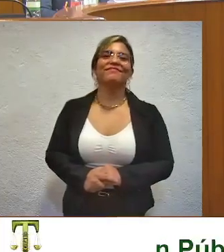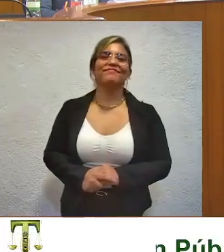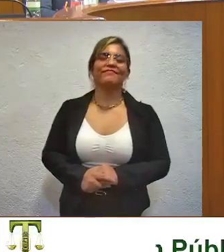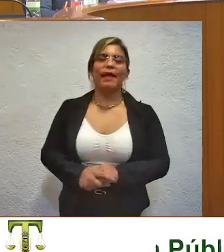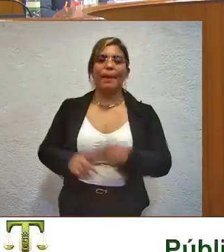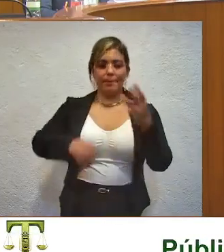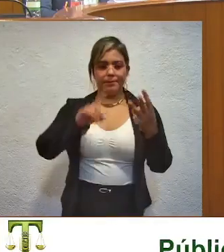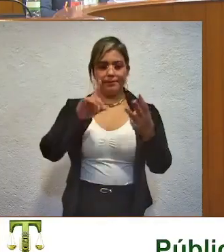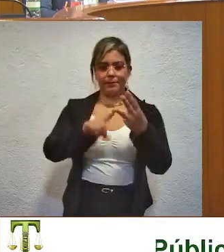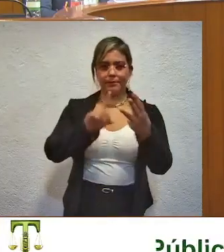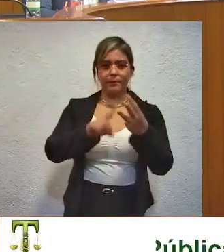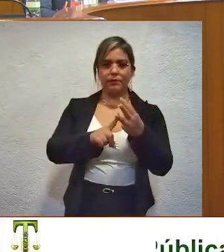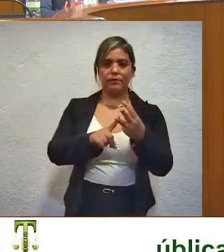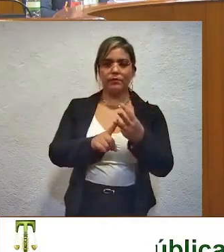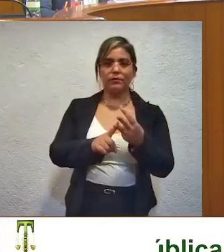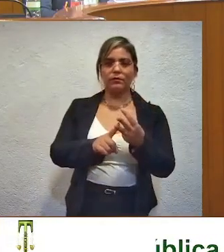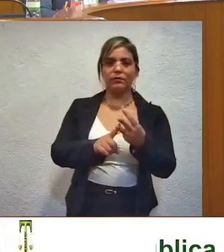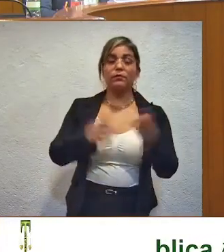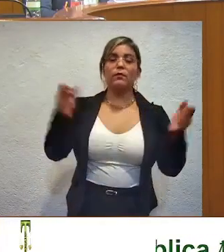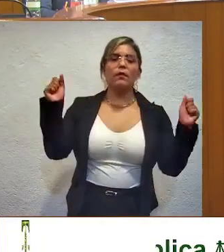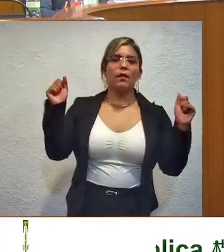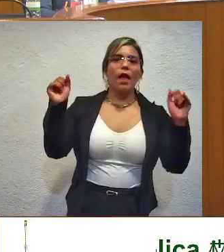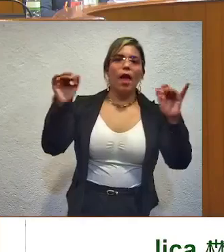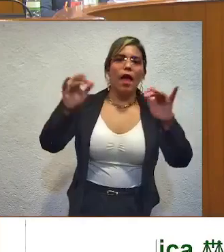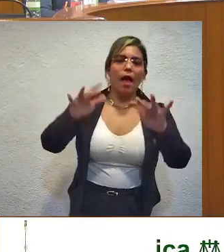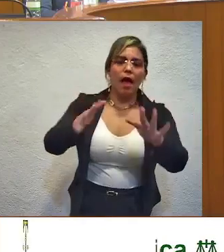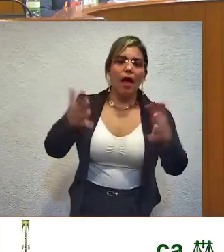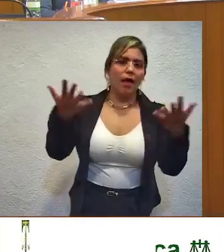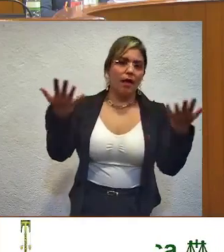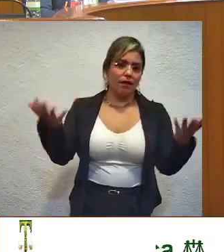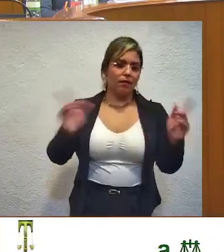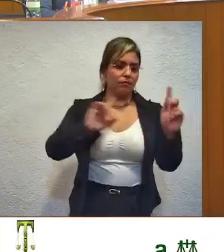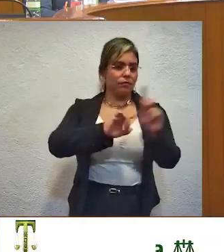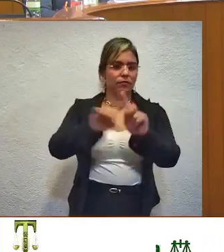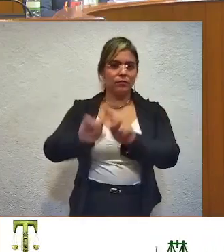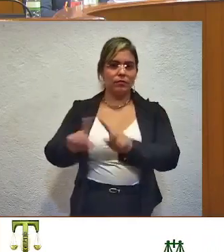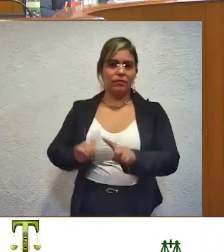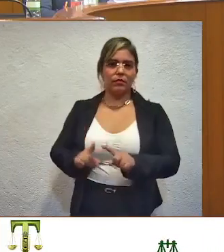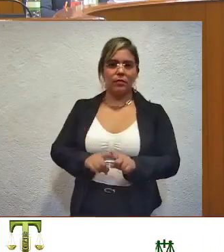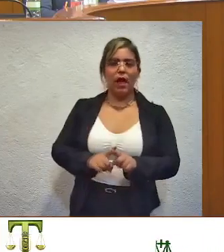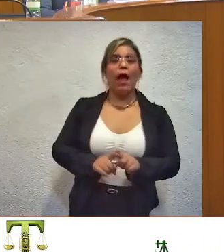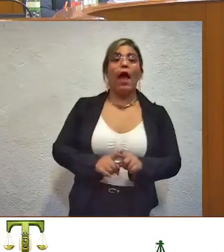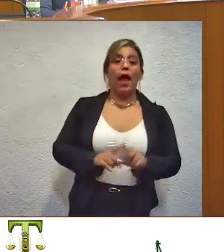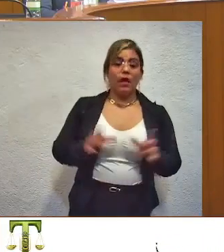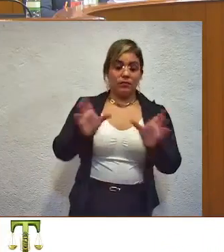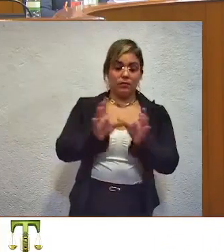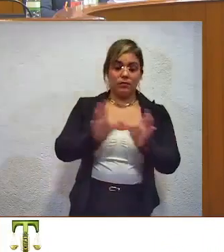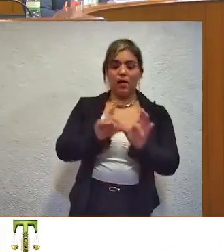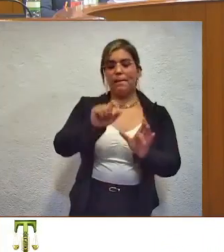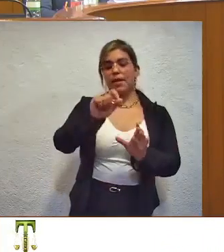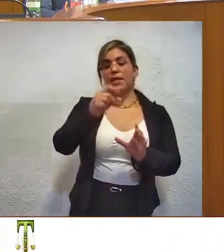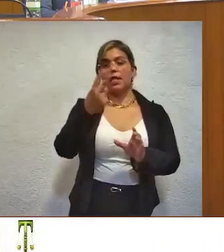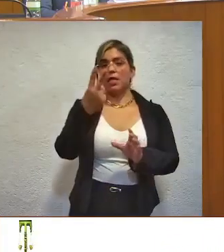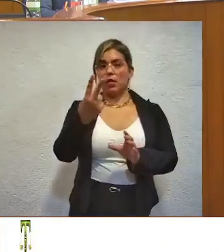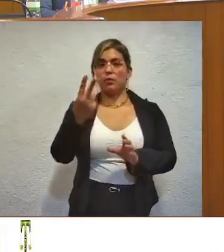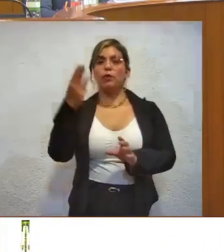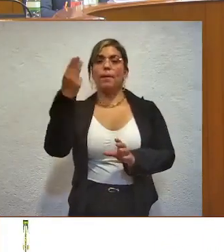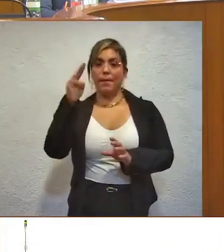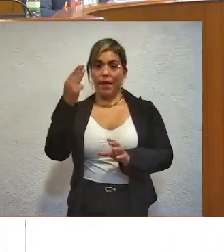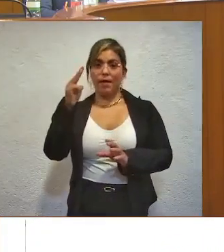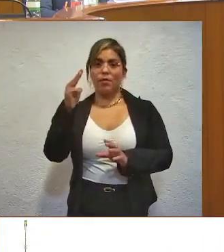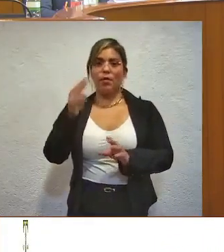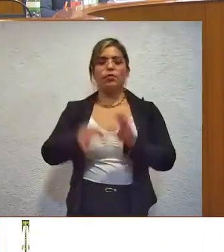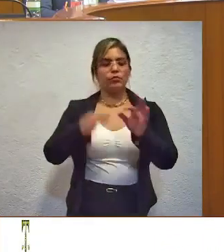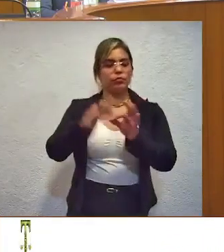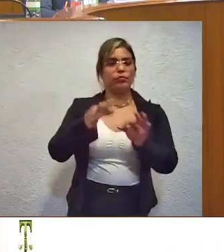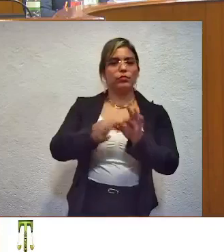3. Realización de la asamblea. De autos consta que la convocatoria fue emitida el 22 de mayo, en la cual se fijó